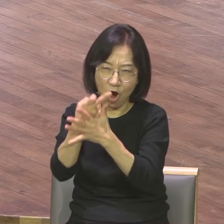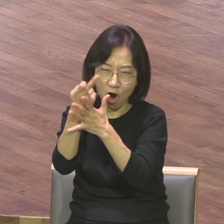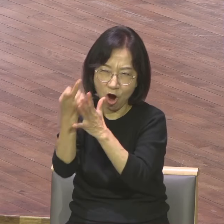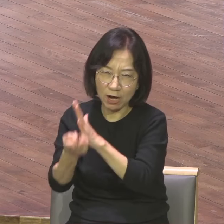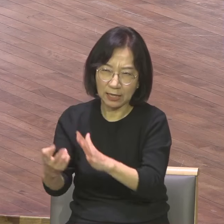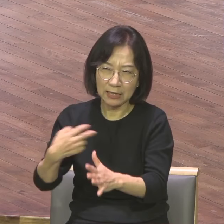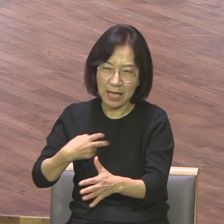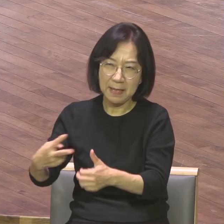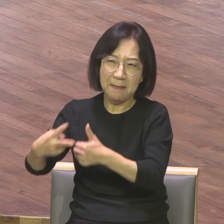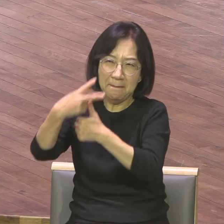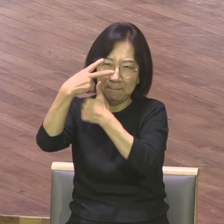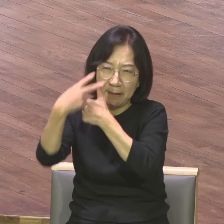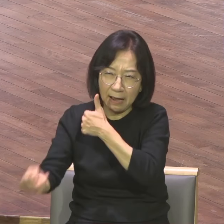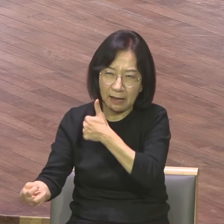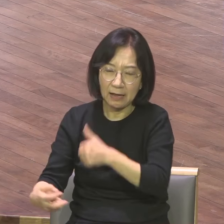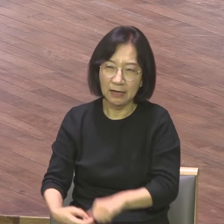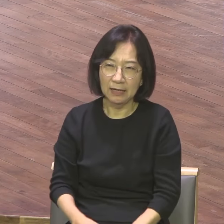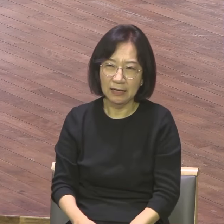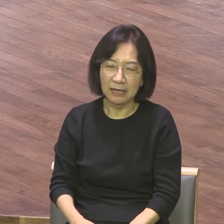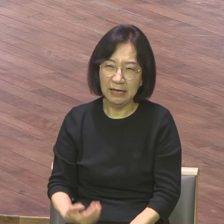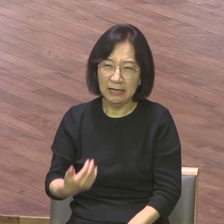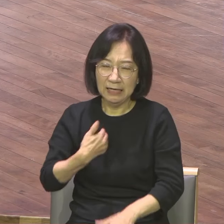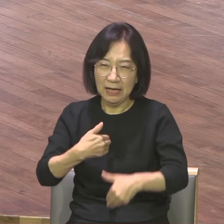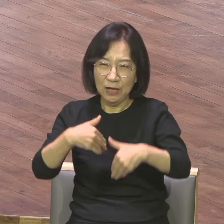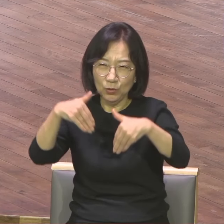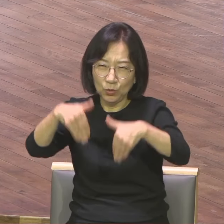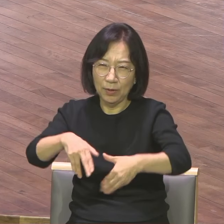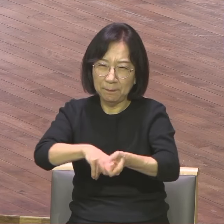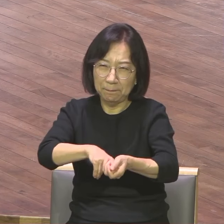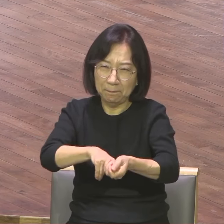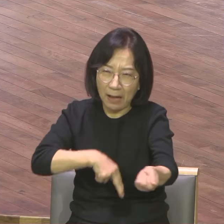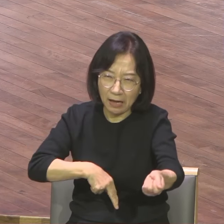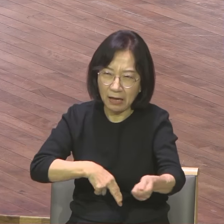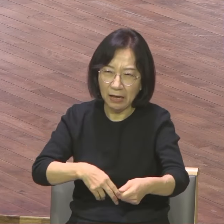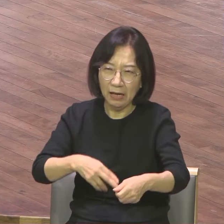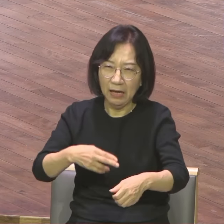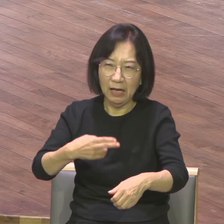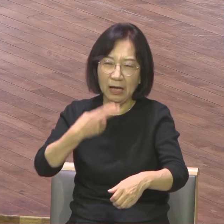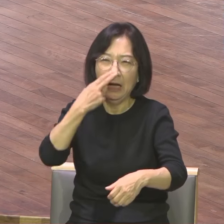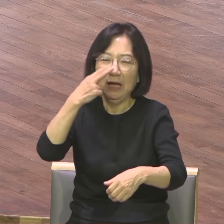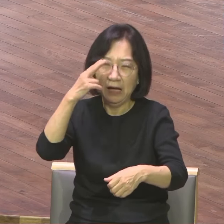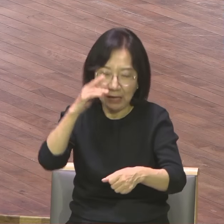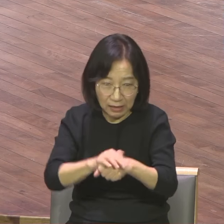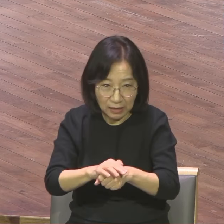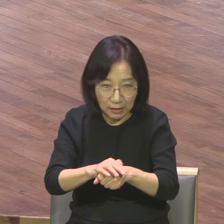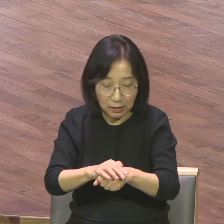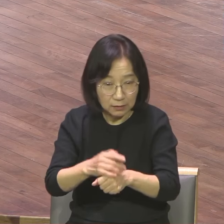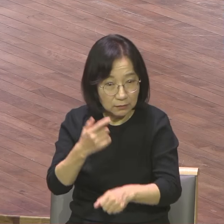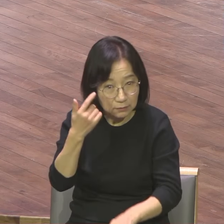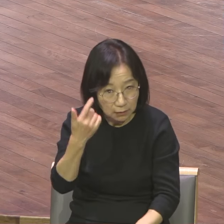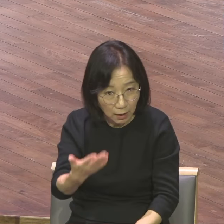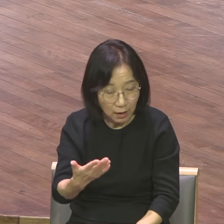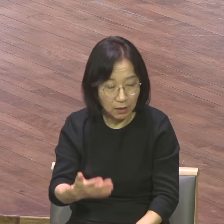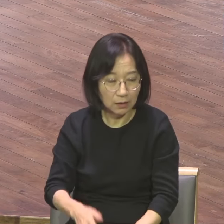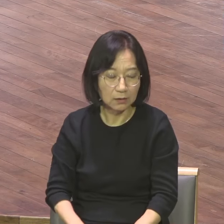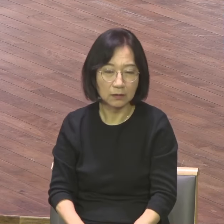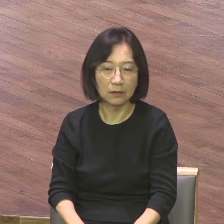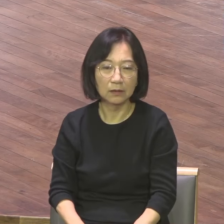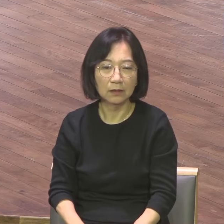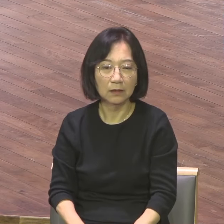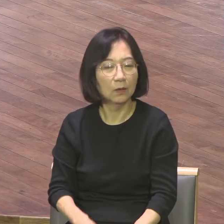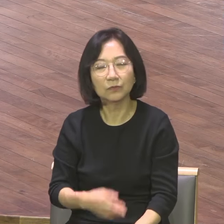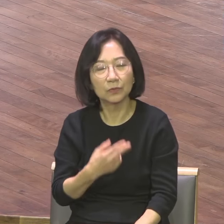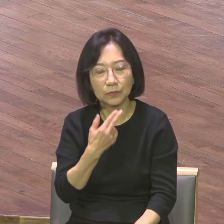이렇게 비참하게 감옥까지 왔다. 그런데 놀라운 사실은요, 요셉의 입술,